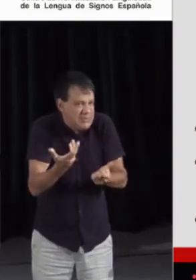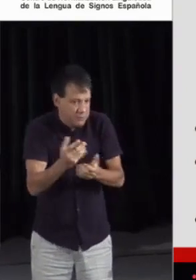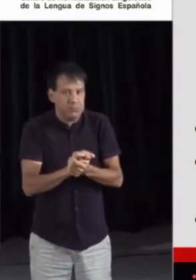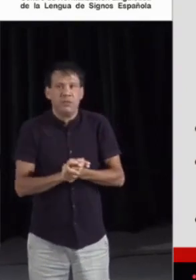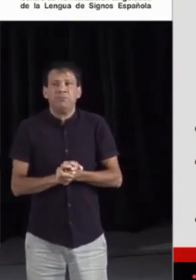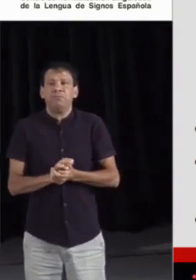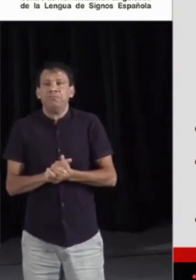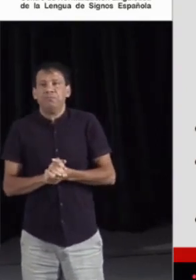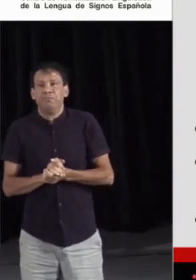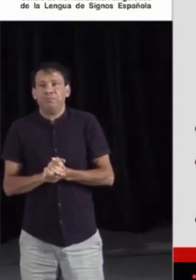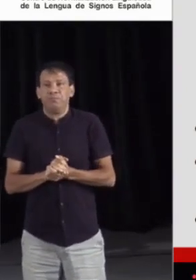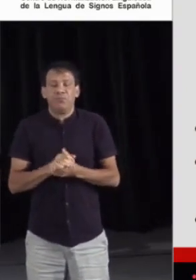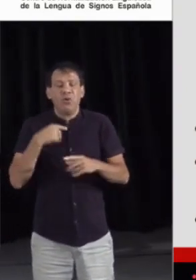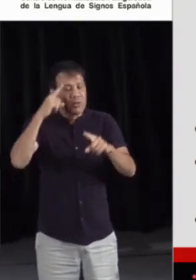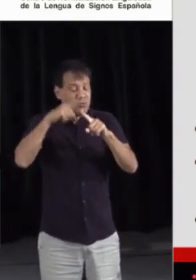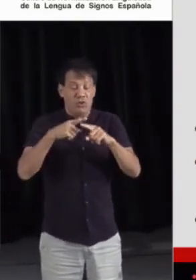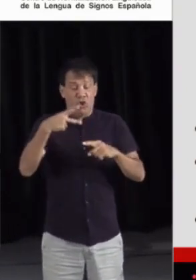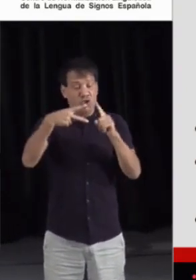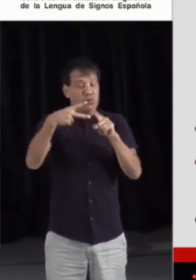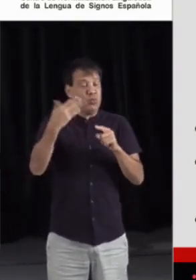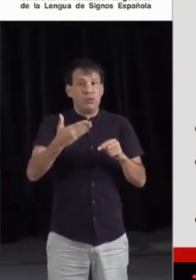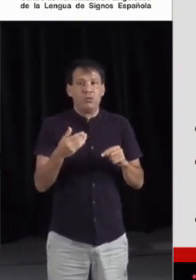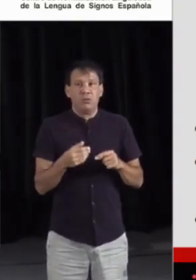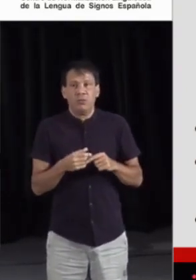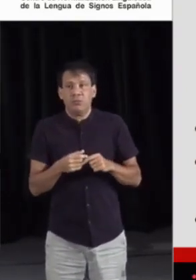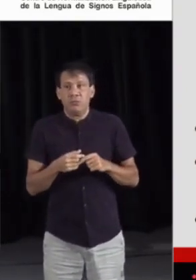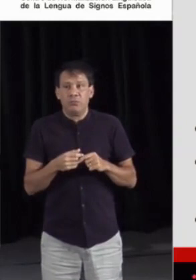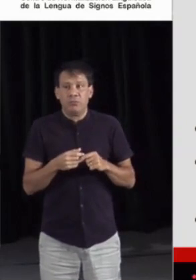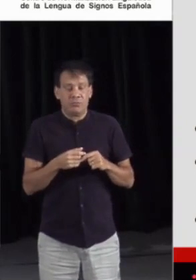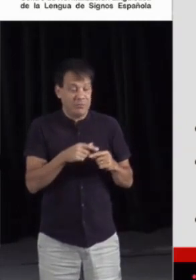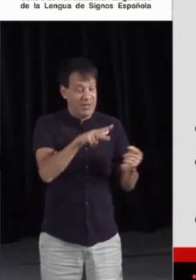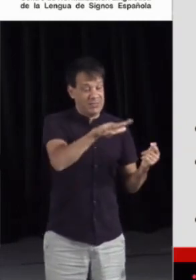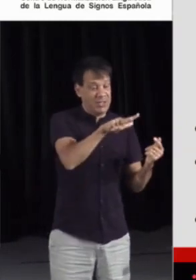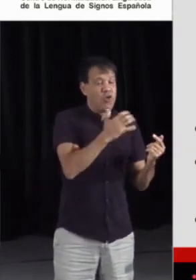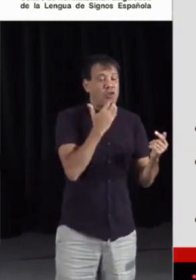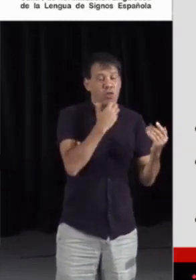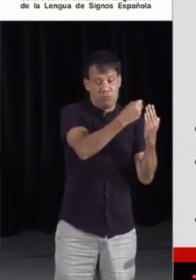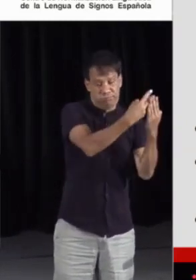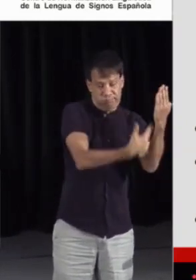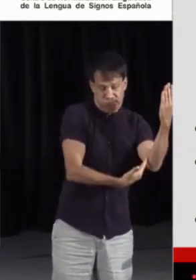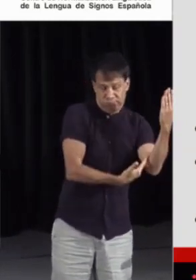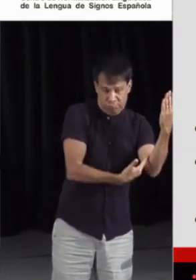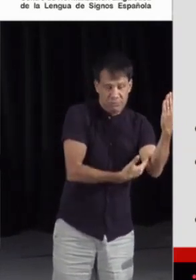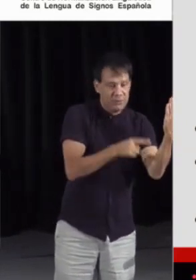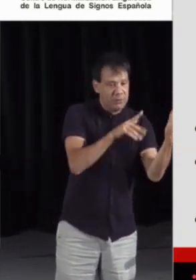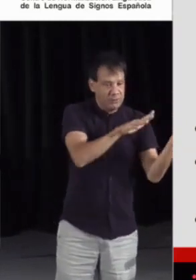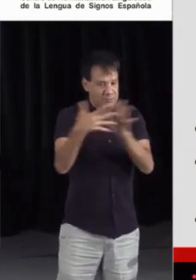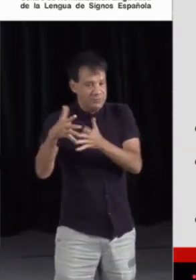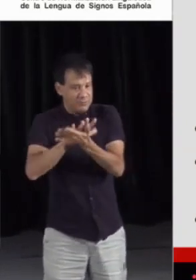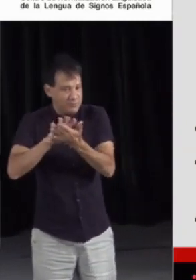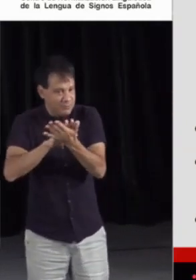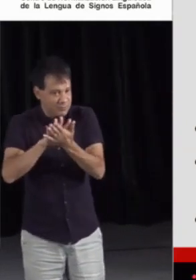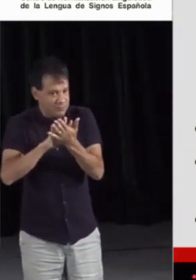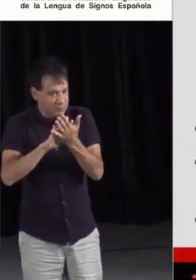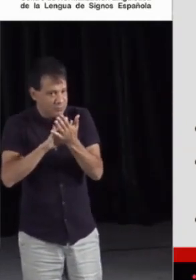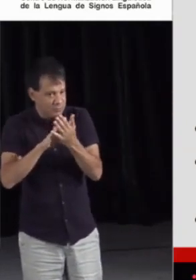de investigador, pues perseguíamos dos objetivos, básicamente. Primero, comparar